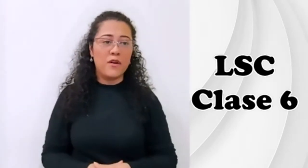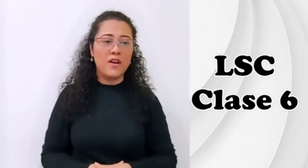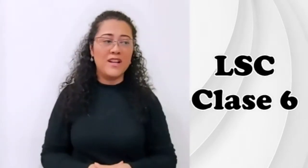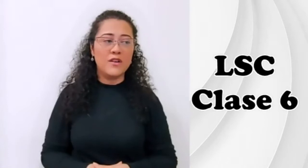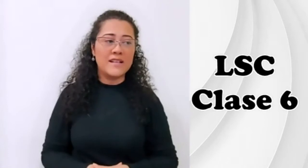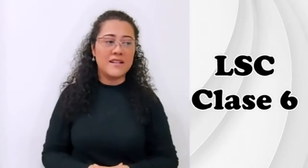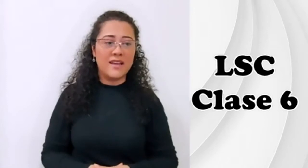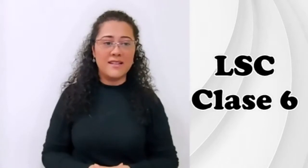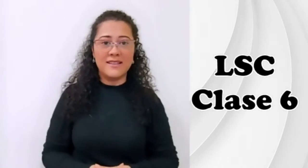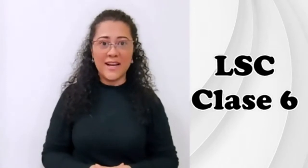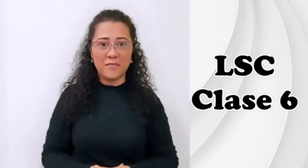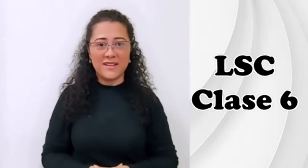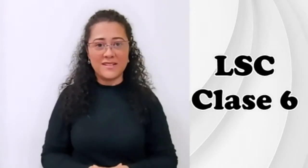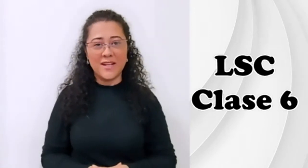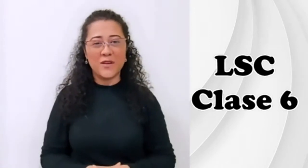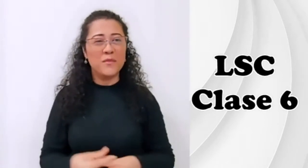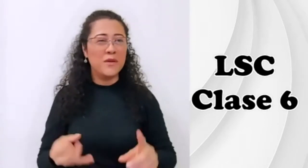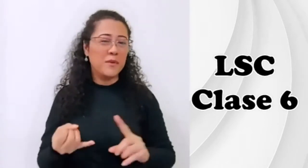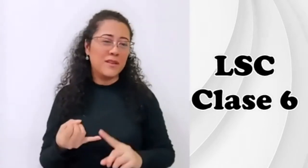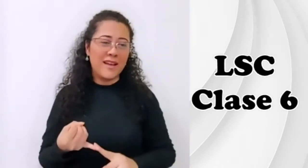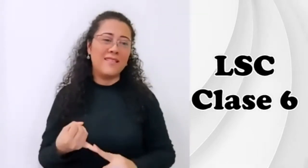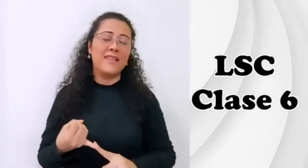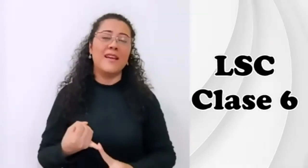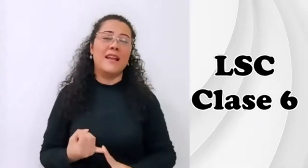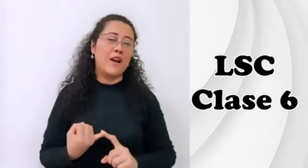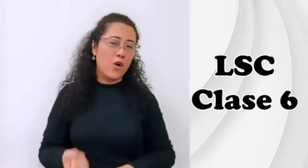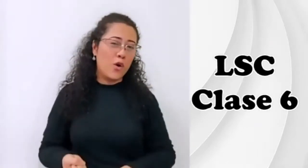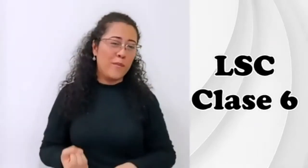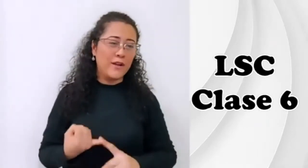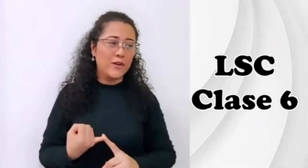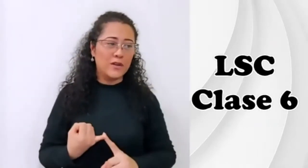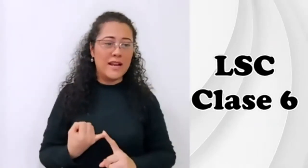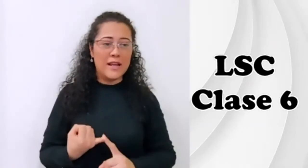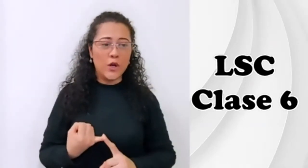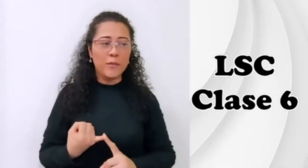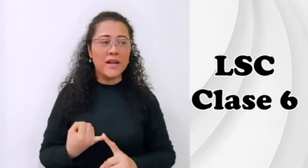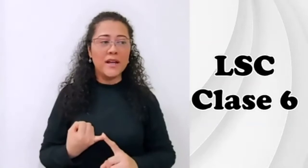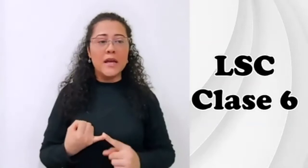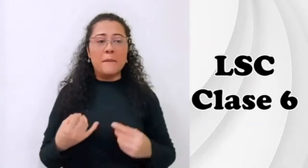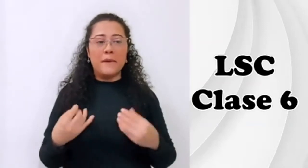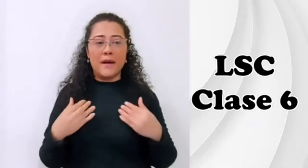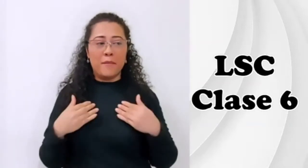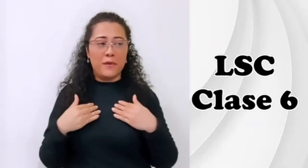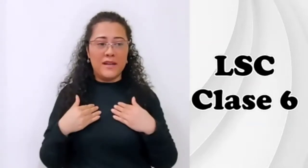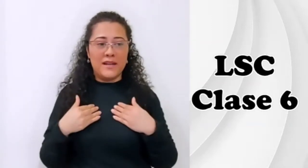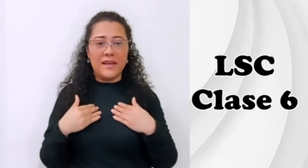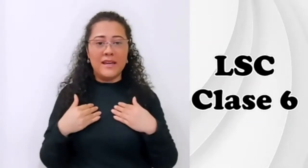hoy acerca del intérprete, ¿cierto? Muy importante la ropa, el color de la ropa, para poder que